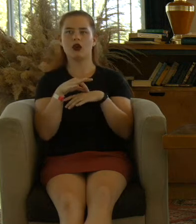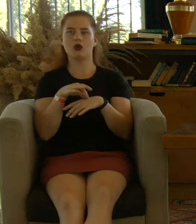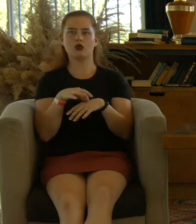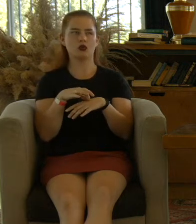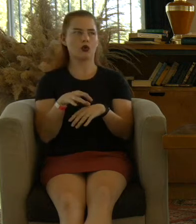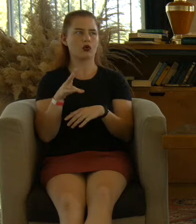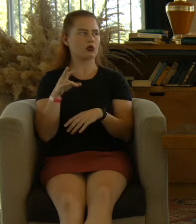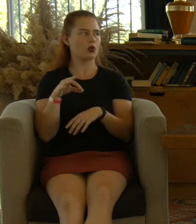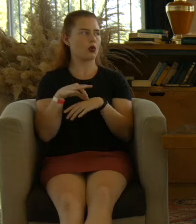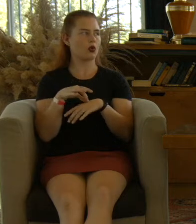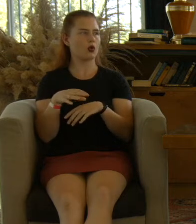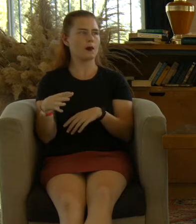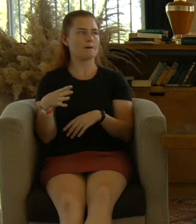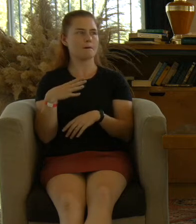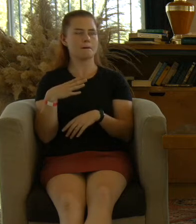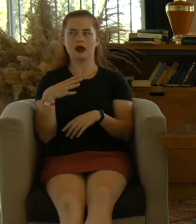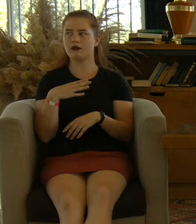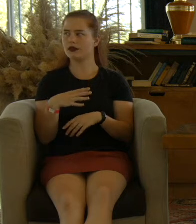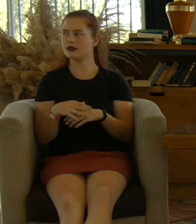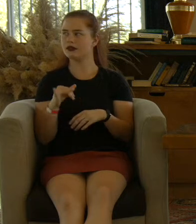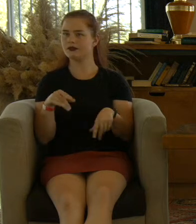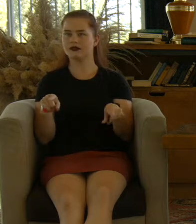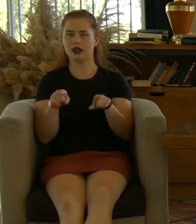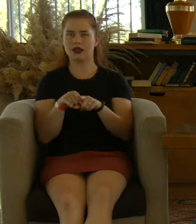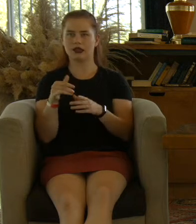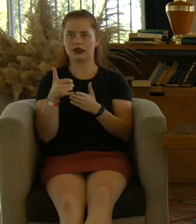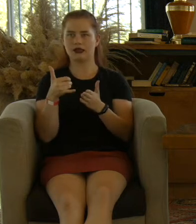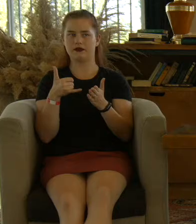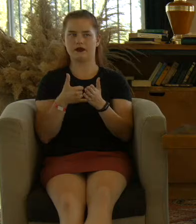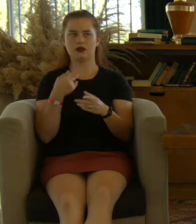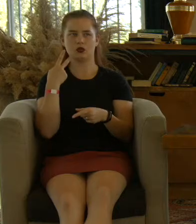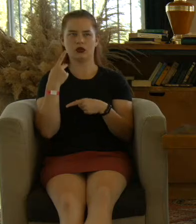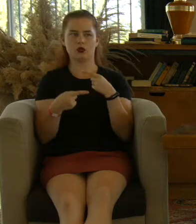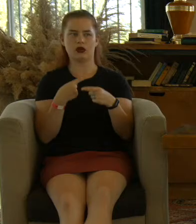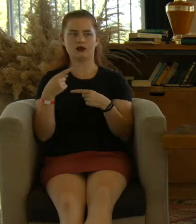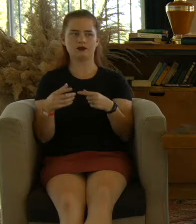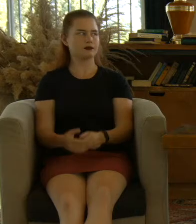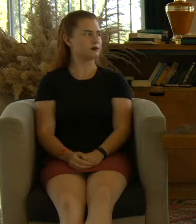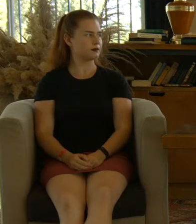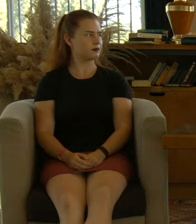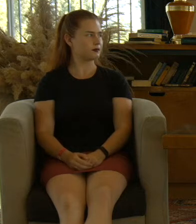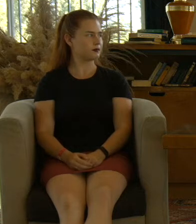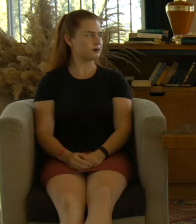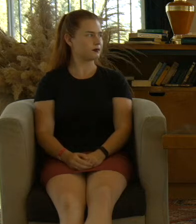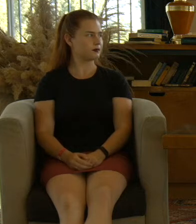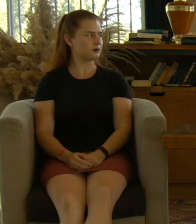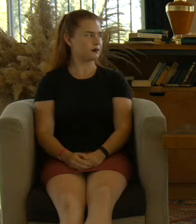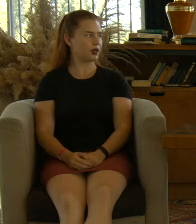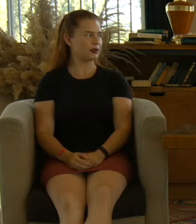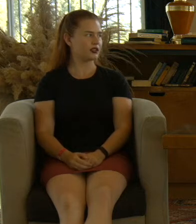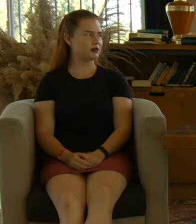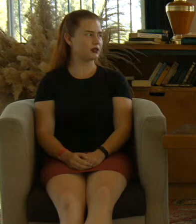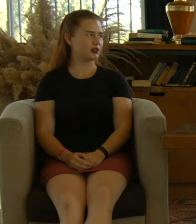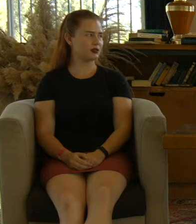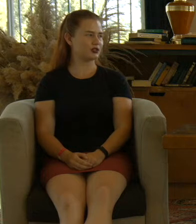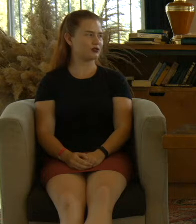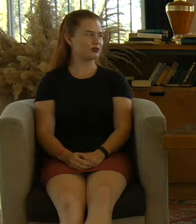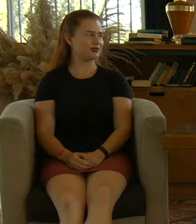кстати, бывает и в традиционных красных винах регулярно. Так, я бы тоже попробовал, что вы там все